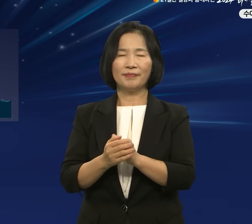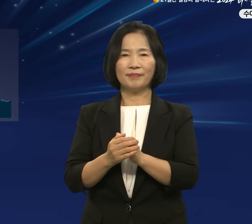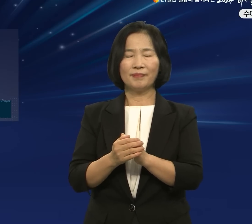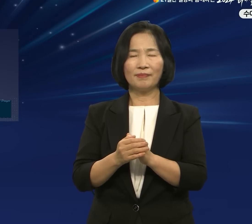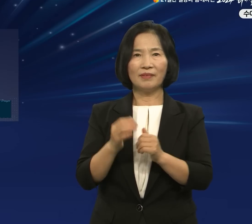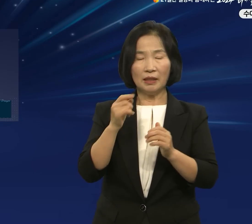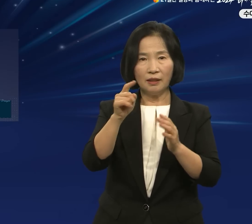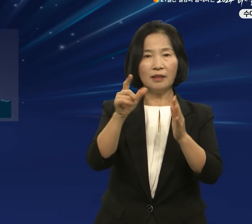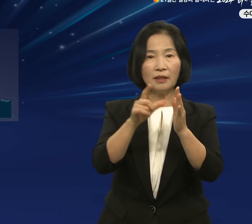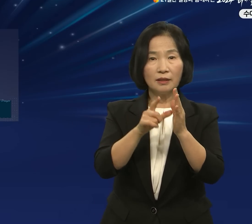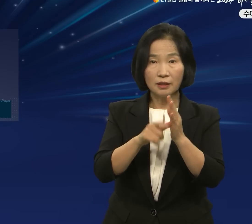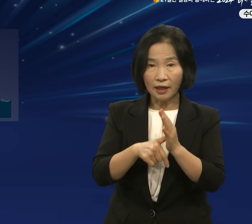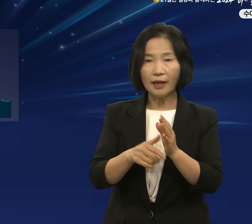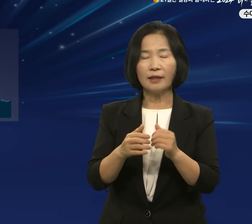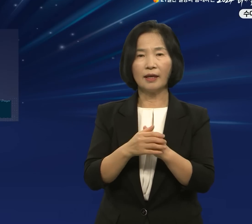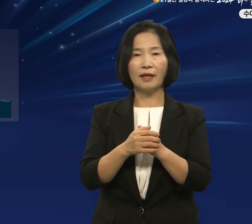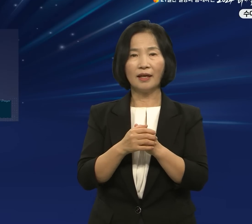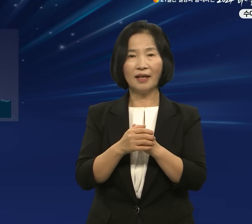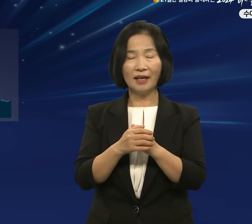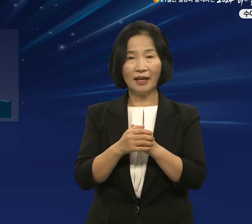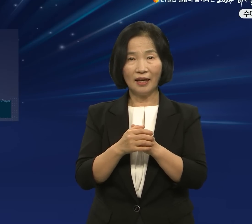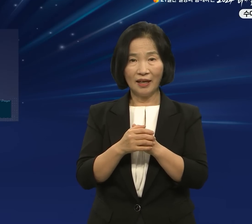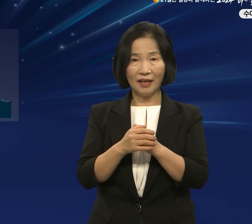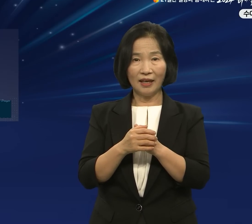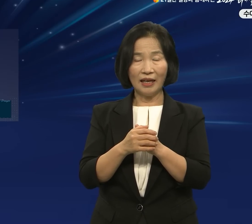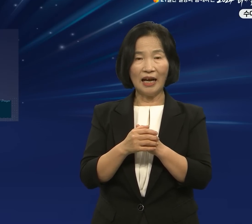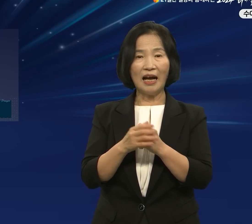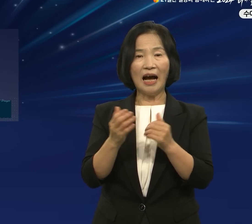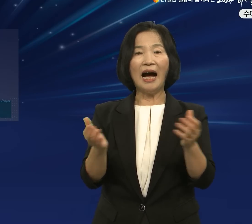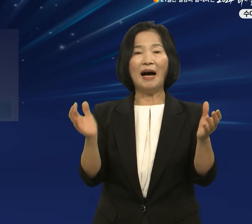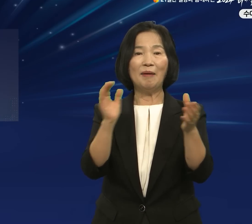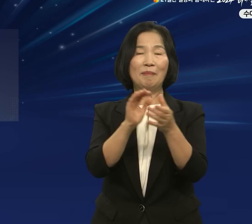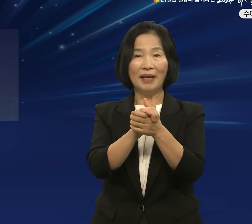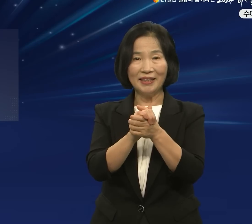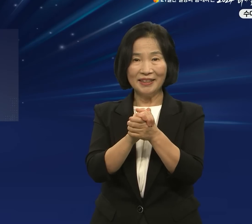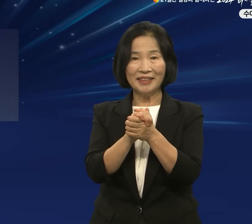이 시간 아멘 한번 했으면 좋겠습니다.